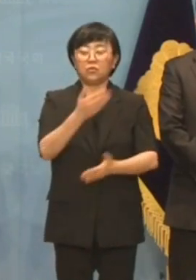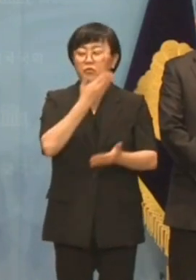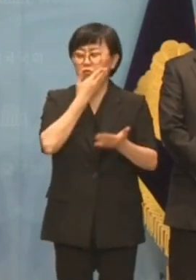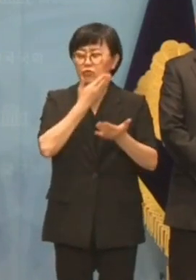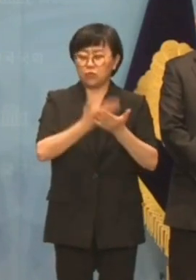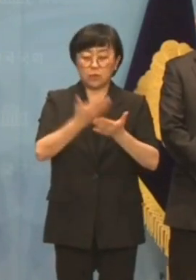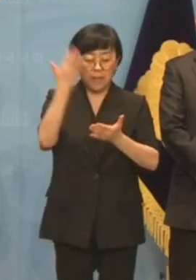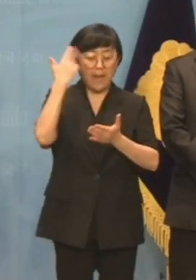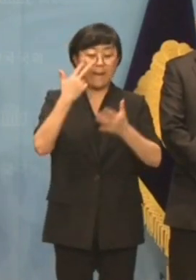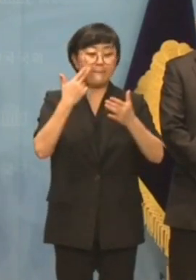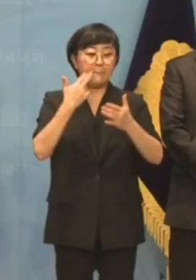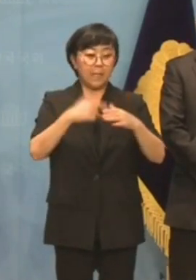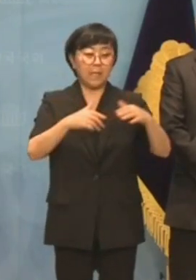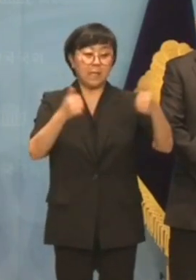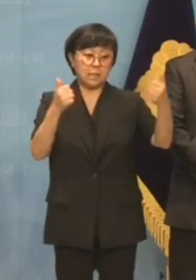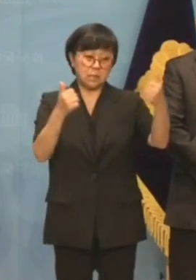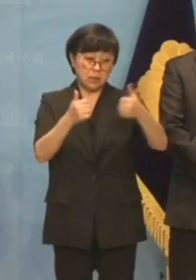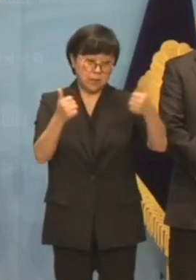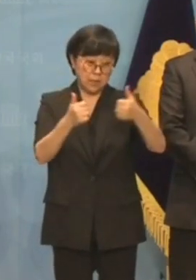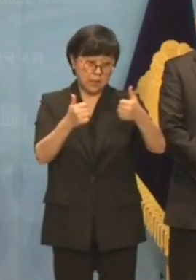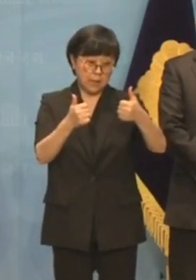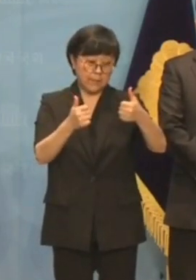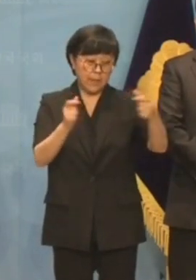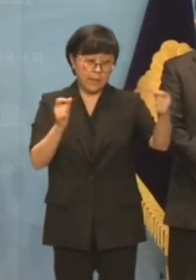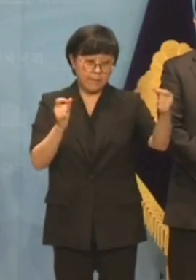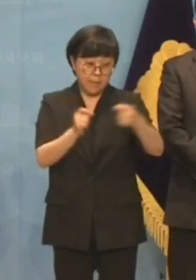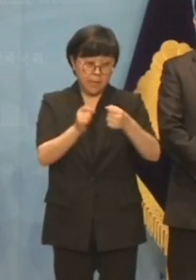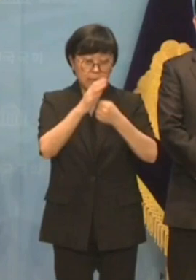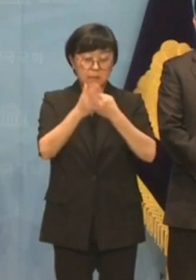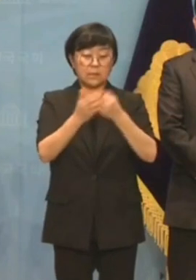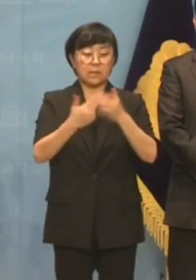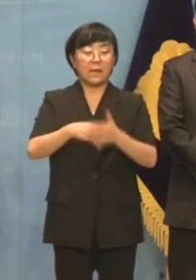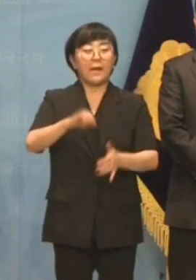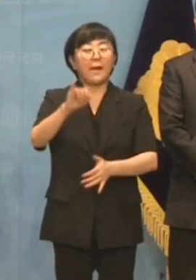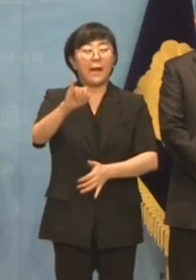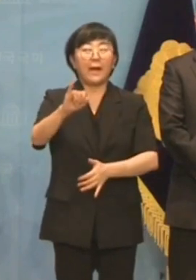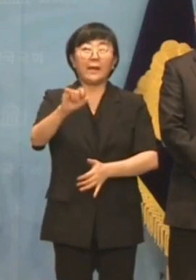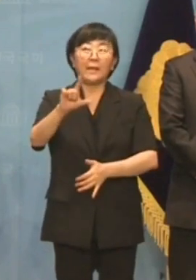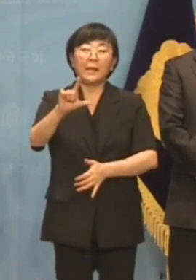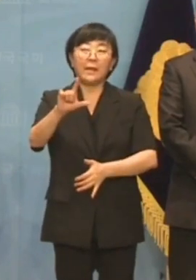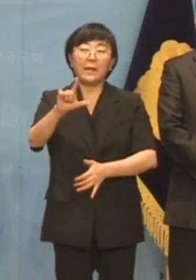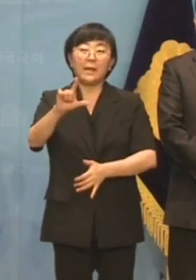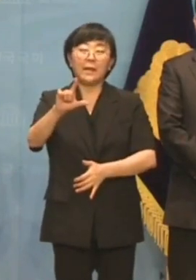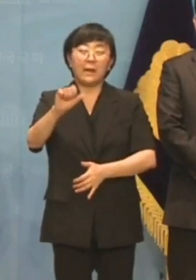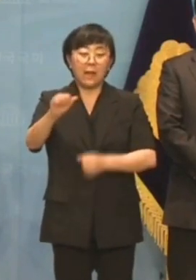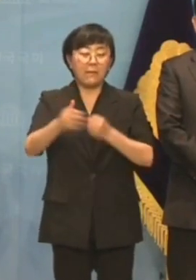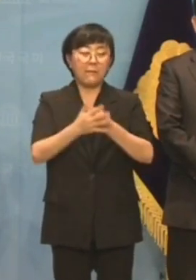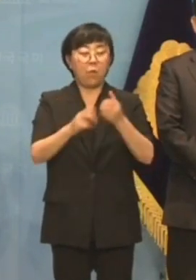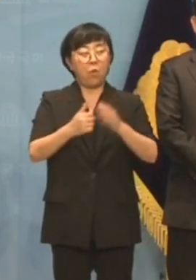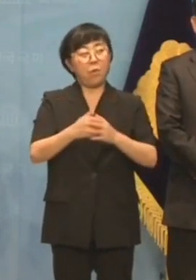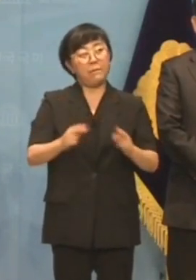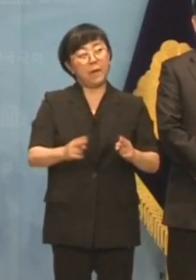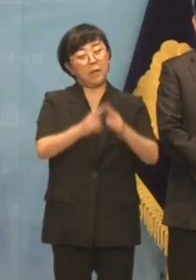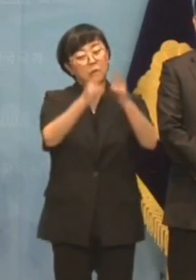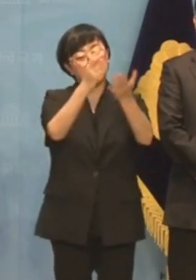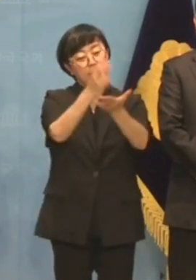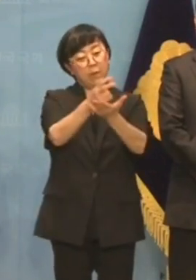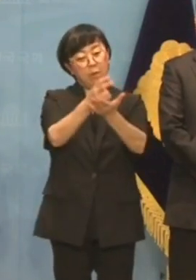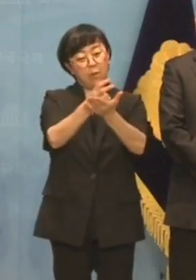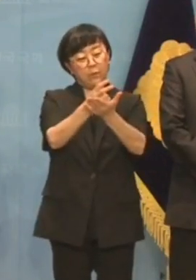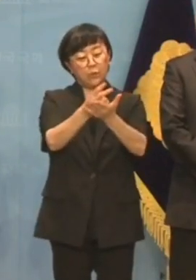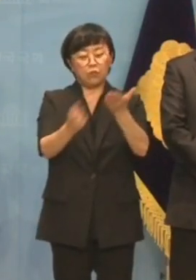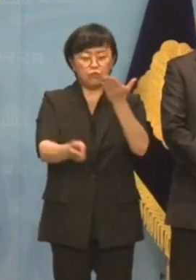중요한 한미정상회담을 앞두고 또다시 기존에 있던 IRA, 반도체 칩법에 이어서